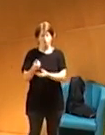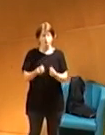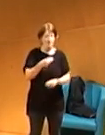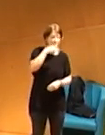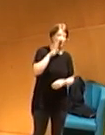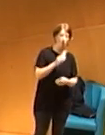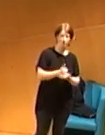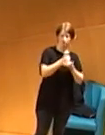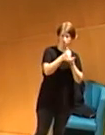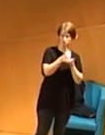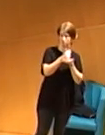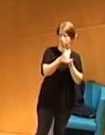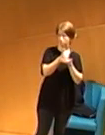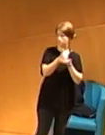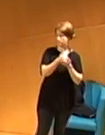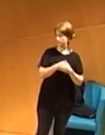aidants aussi,